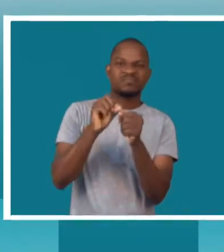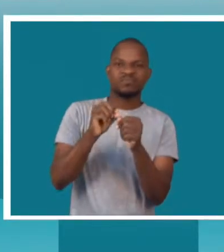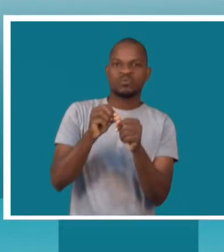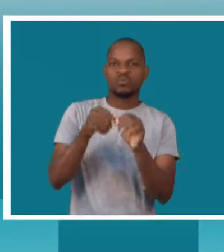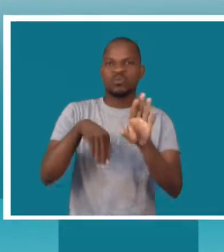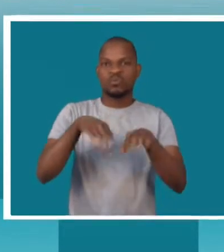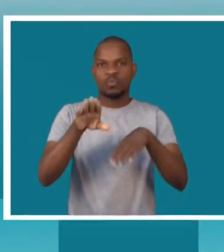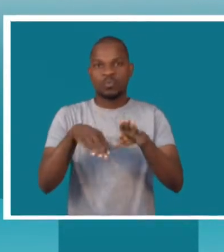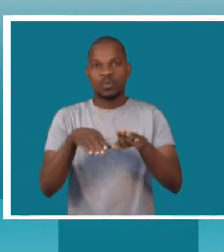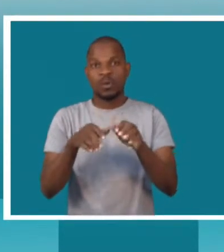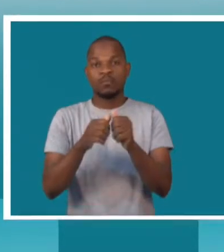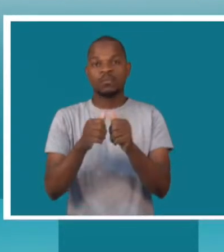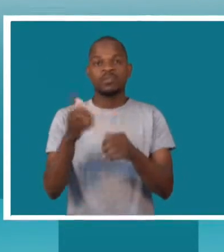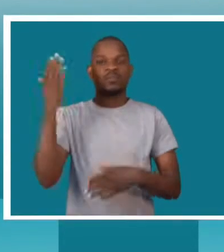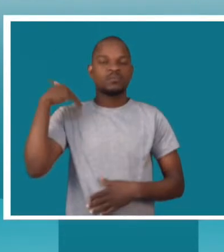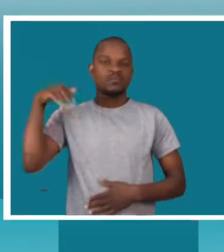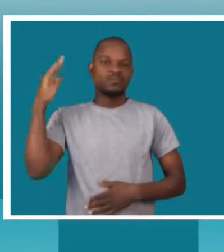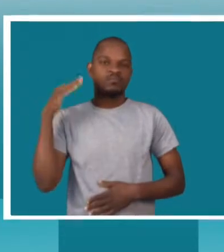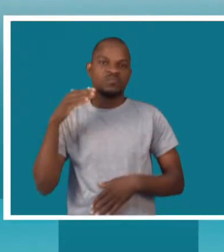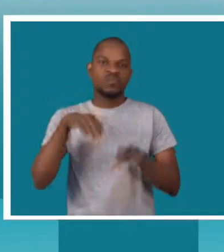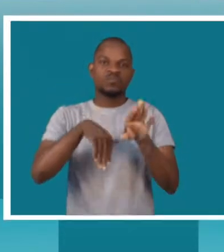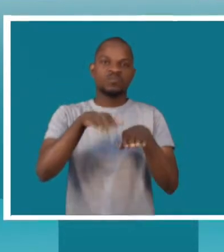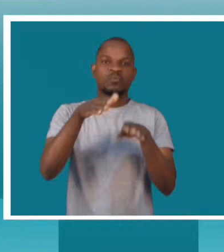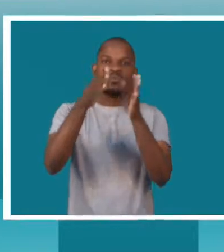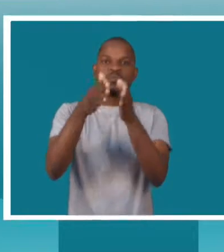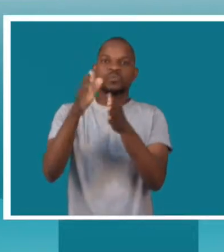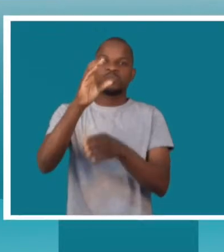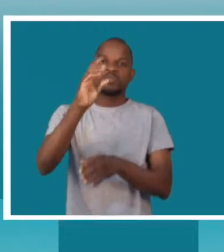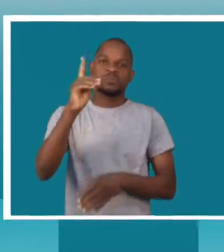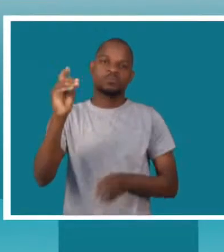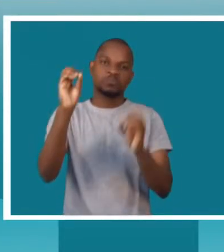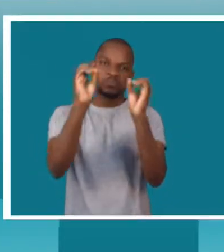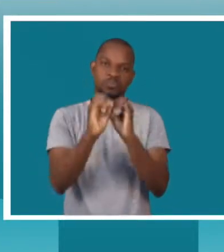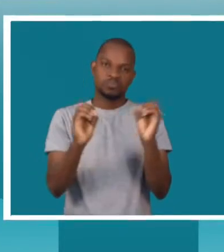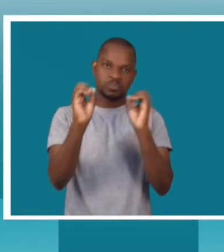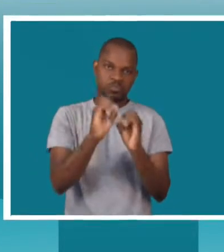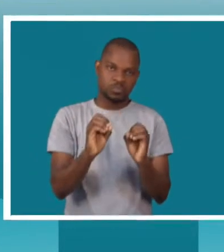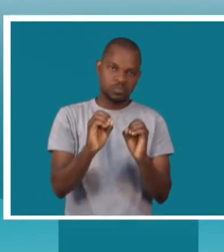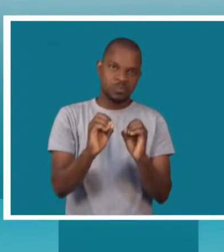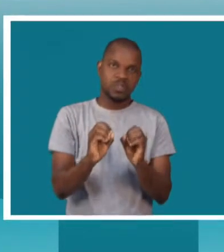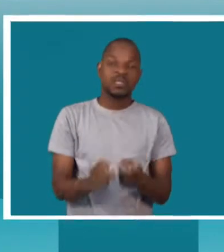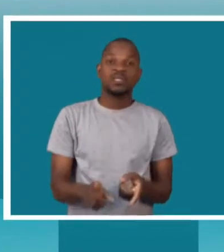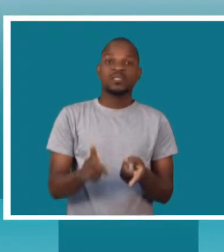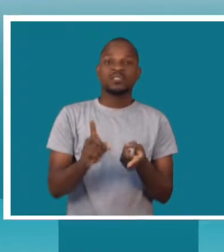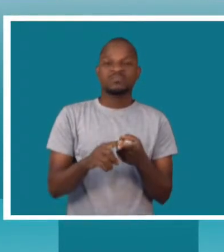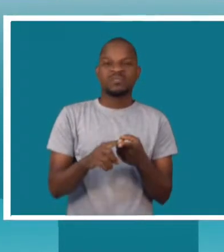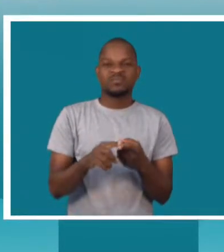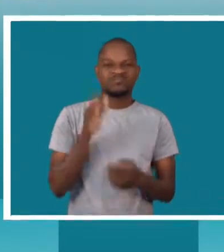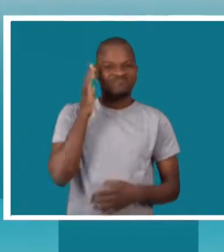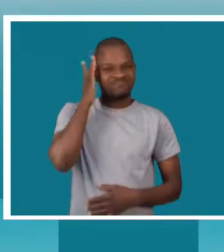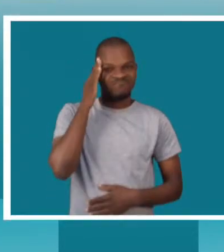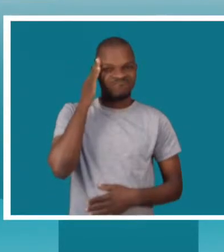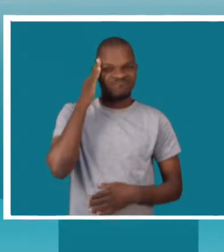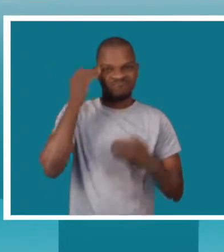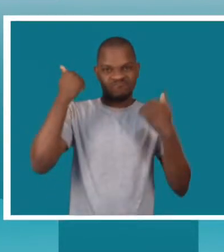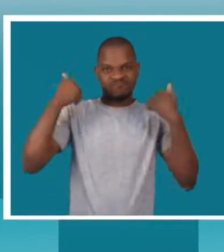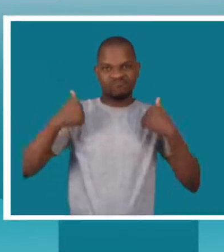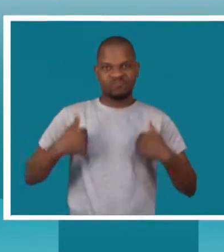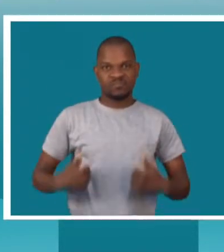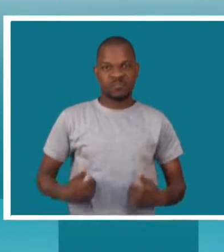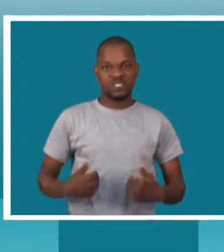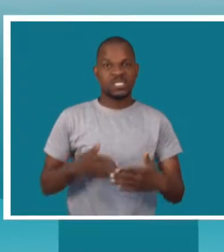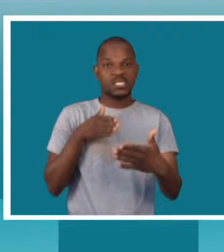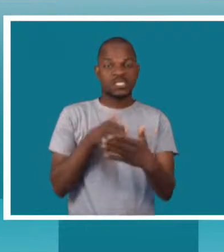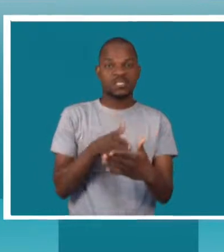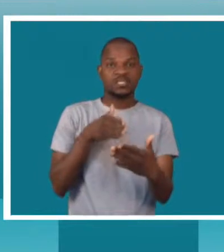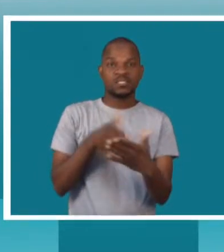futebol. Só que, na altura, não havia futebol para amputados, vôleibol e tantos outros. Só devido à minha condição física,